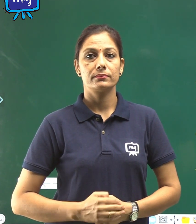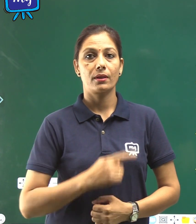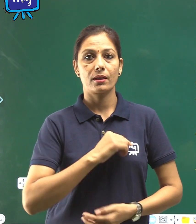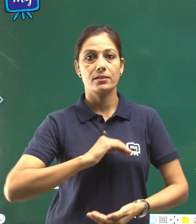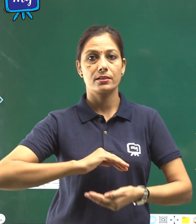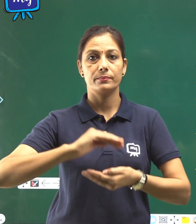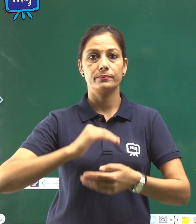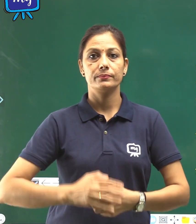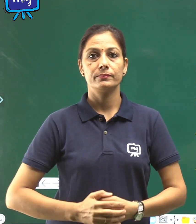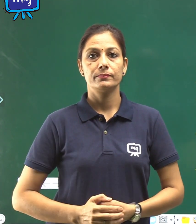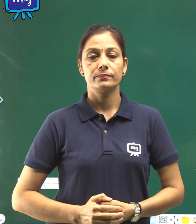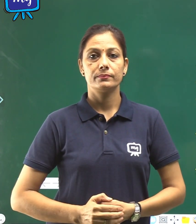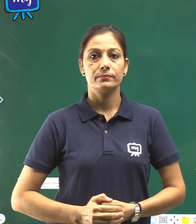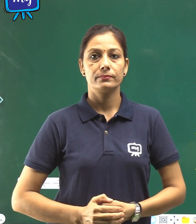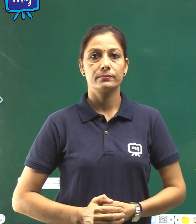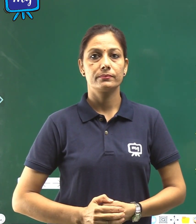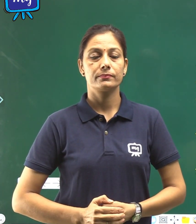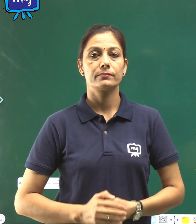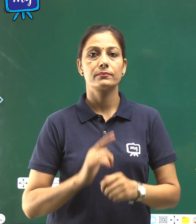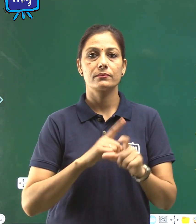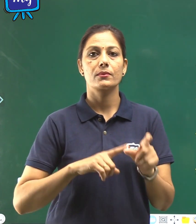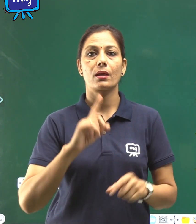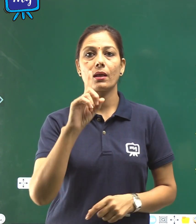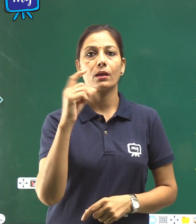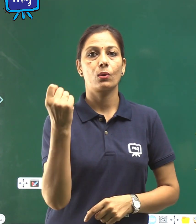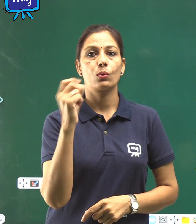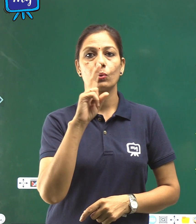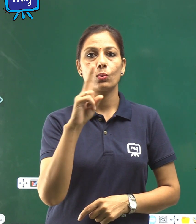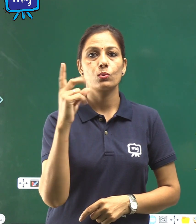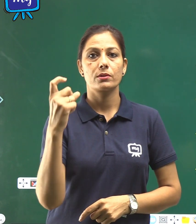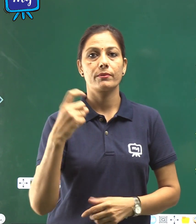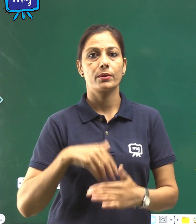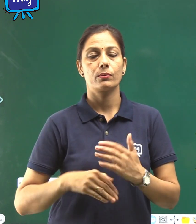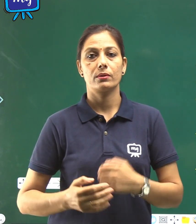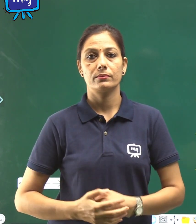इनका जन्म सन 1927 में हुआ।